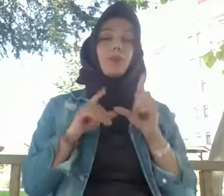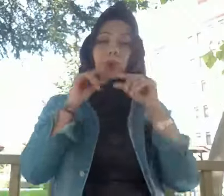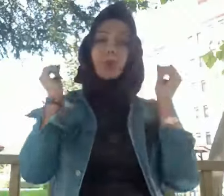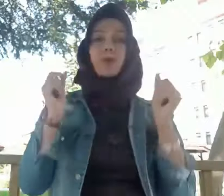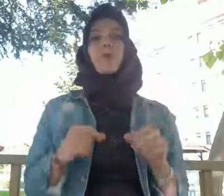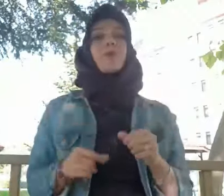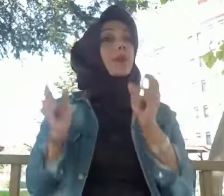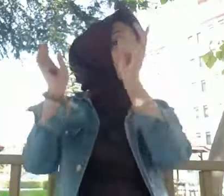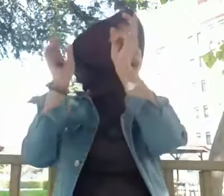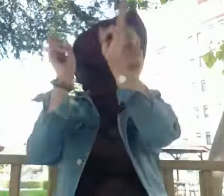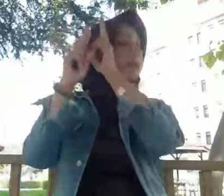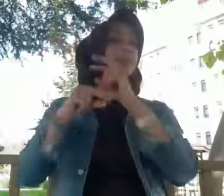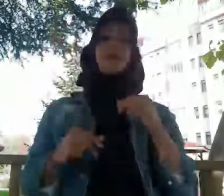Hedeflerim için yaşıyorum.